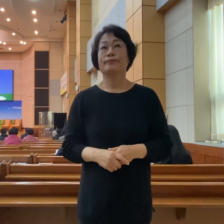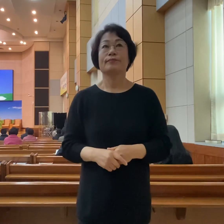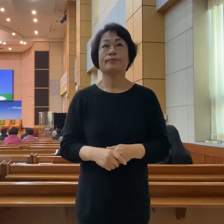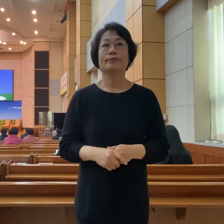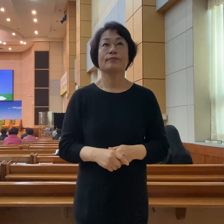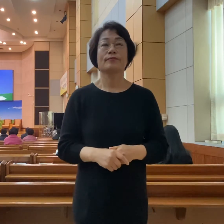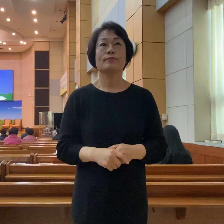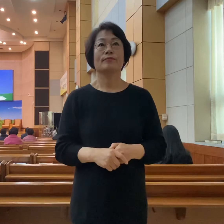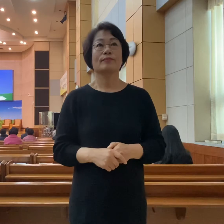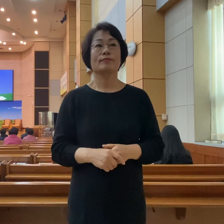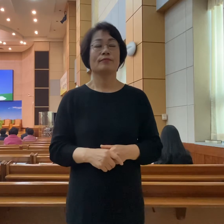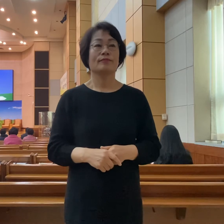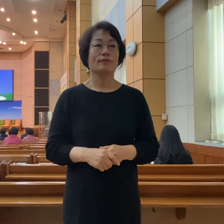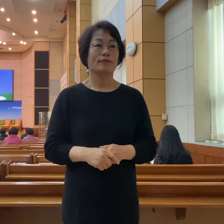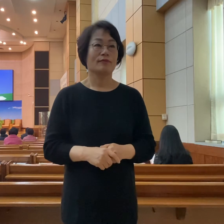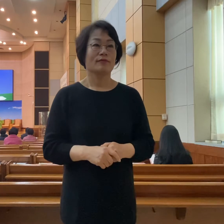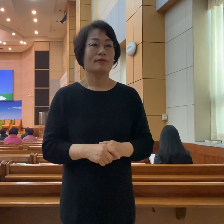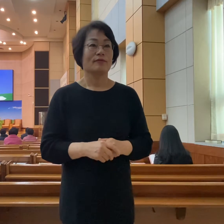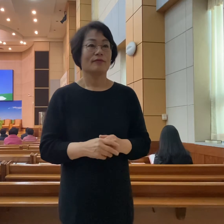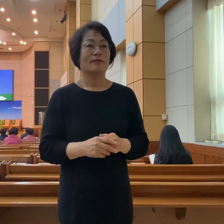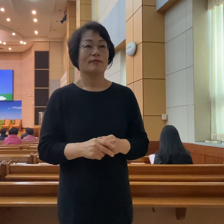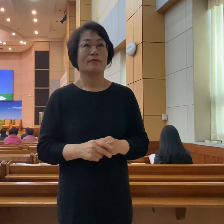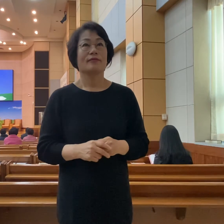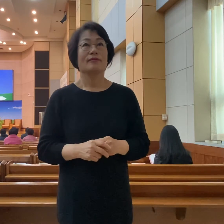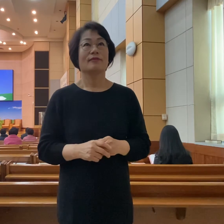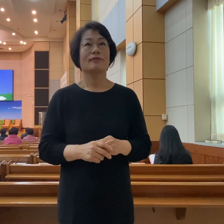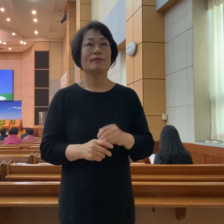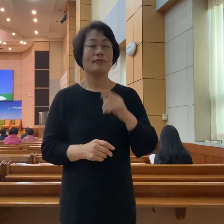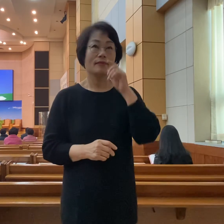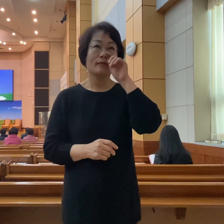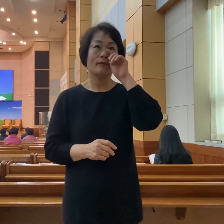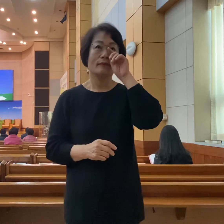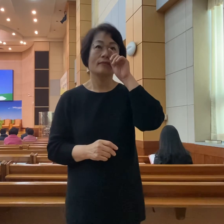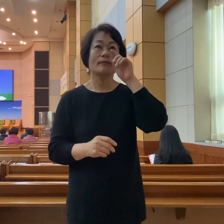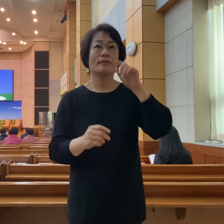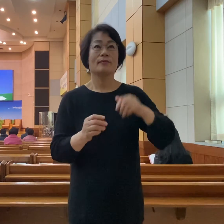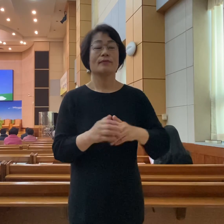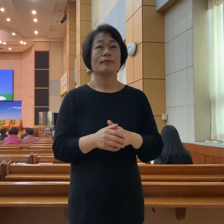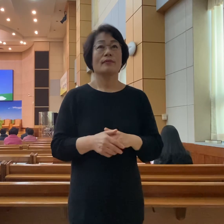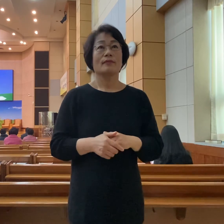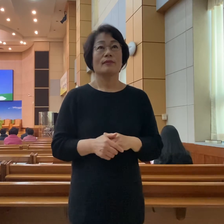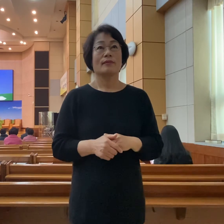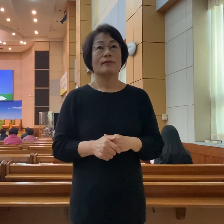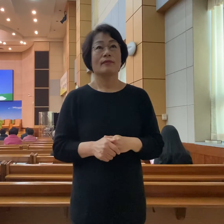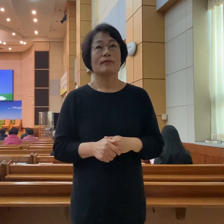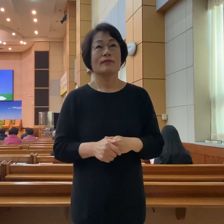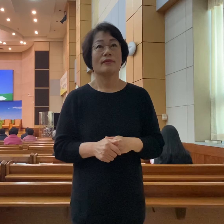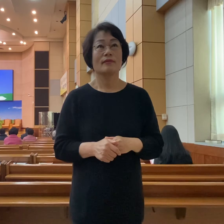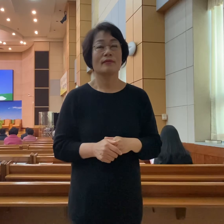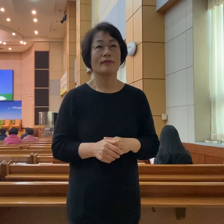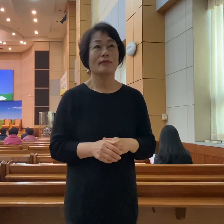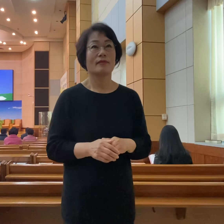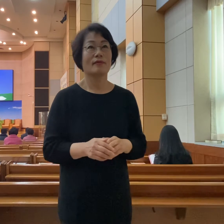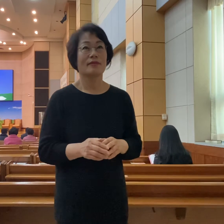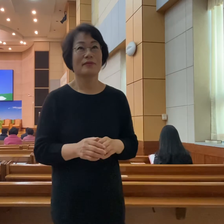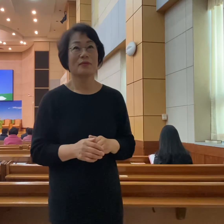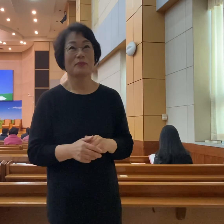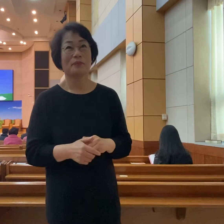또 많은 사람이 어떻게 까마귀보다 못한 사람이 새보고 뭐 닭배가게